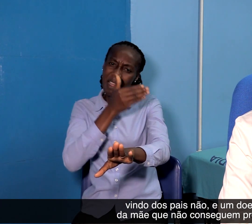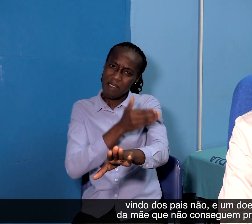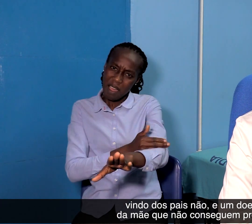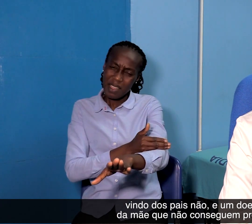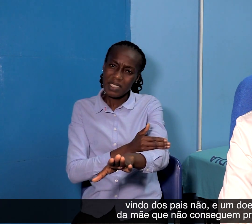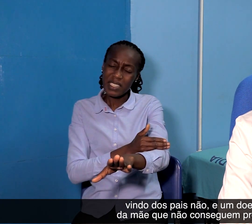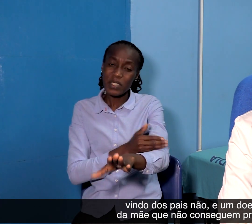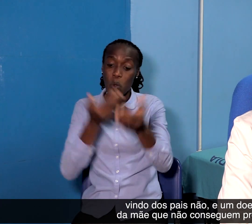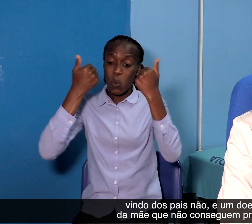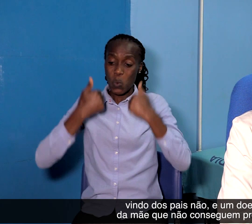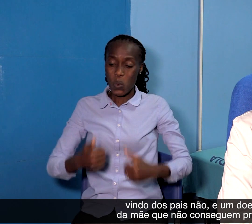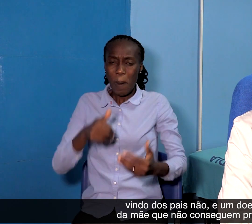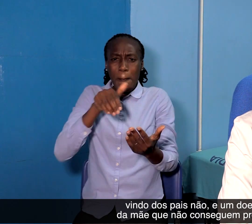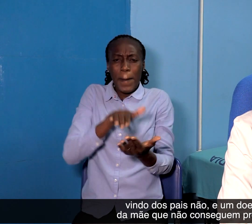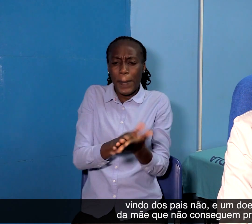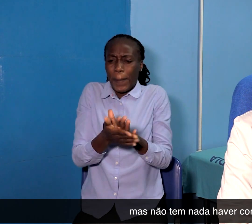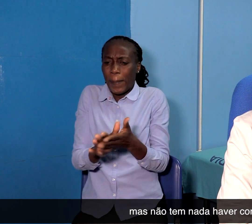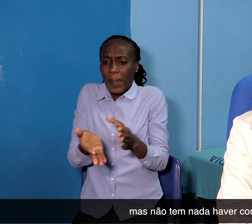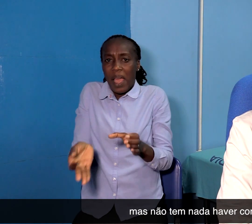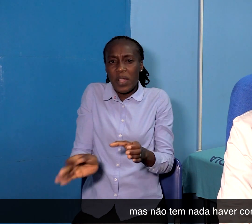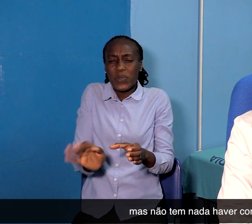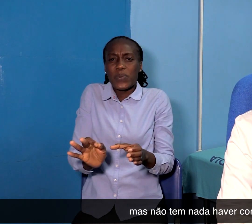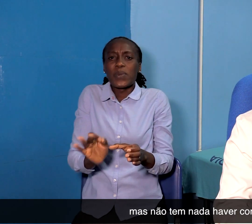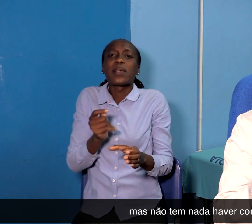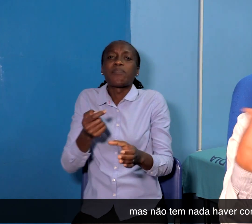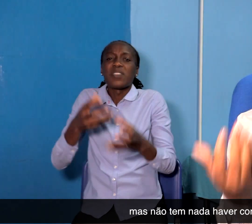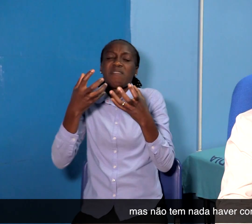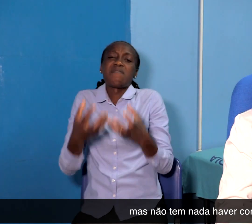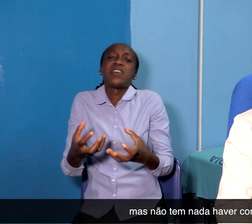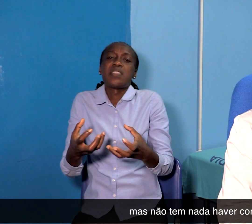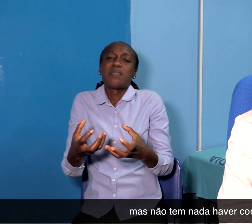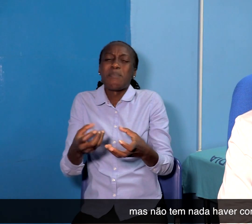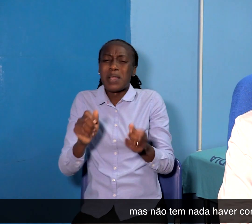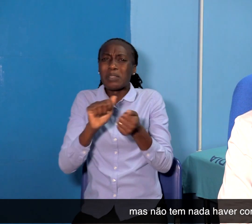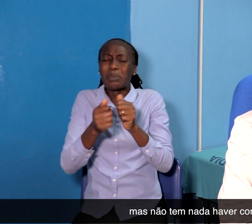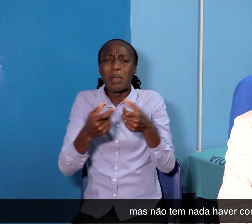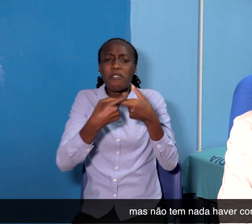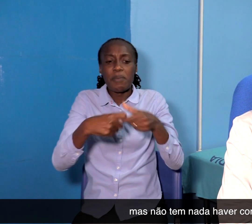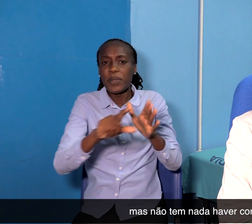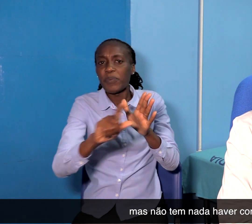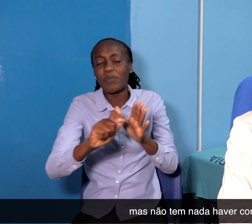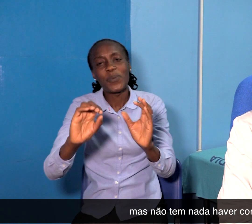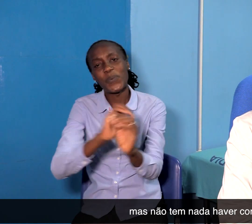consegue produzir a insulina, mas que não tem nada a ver com familiares.